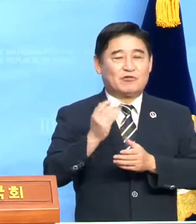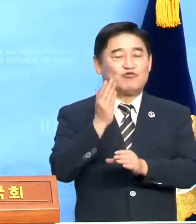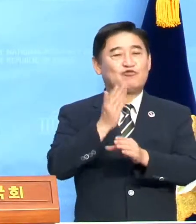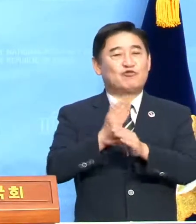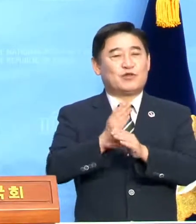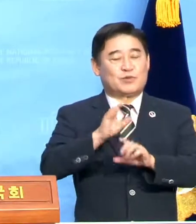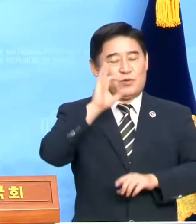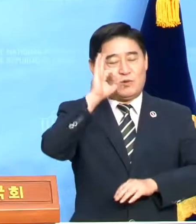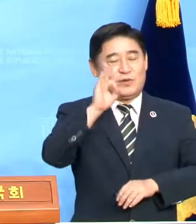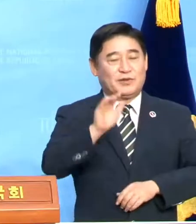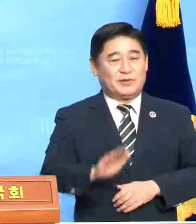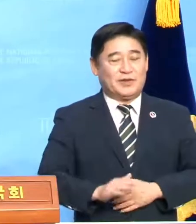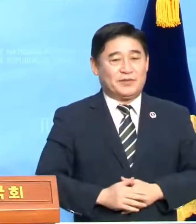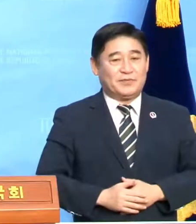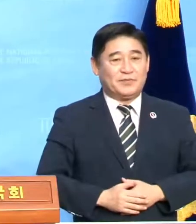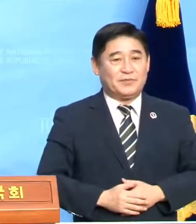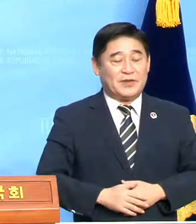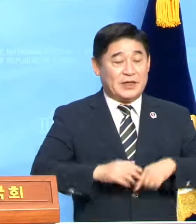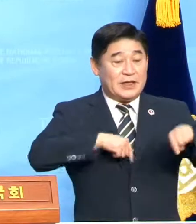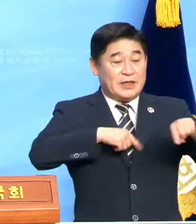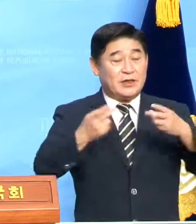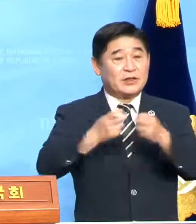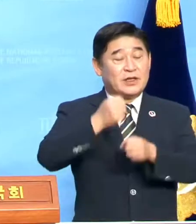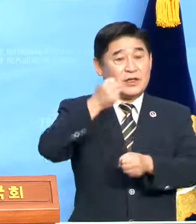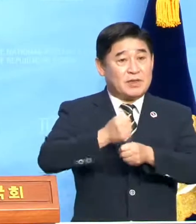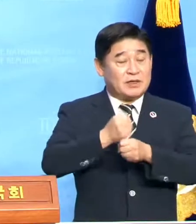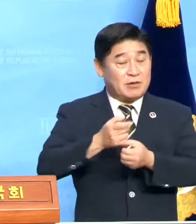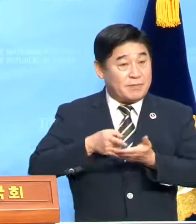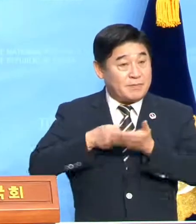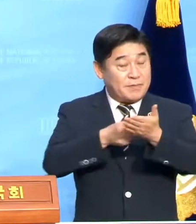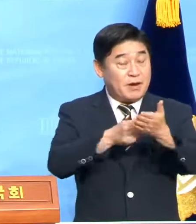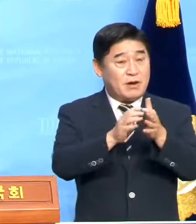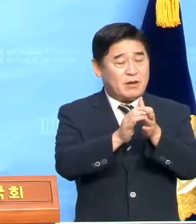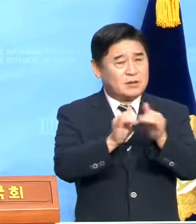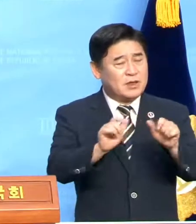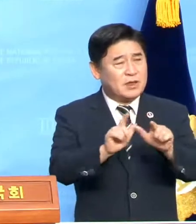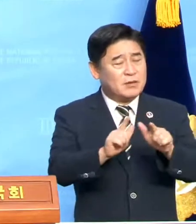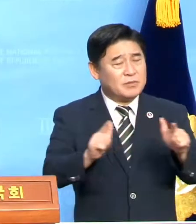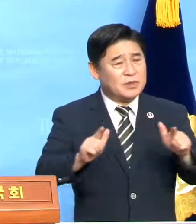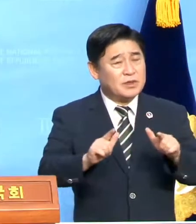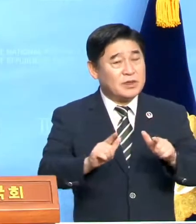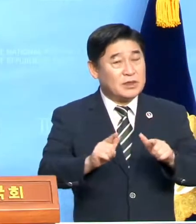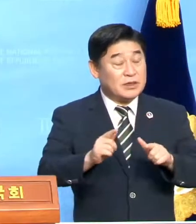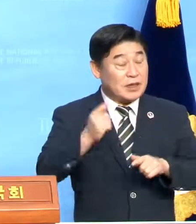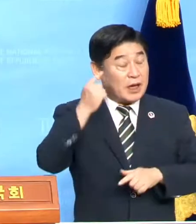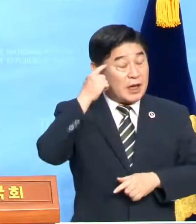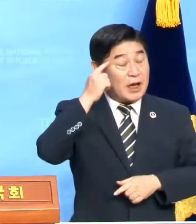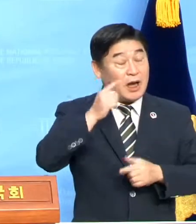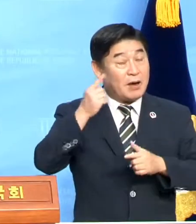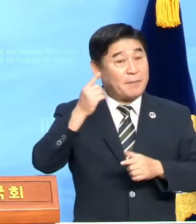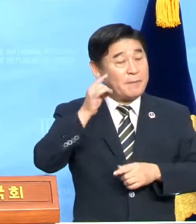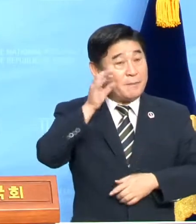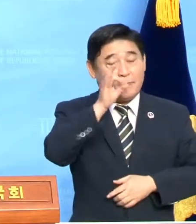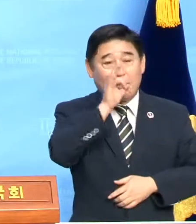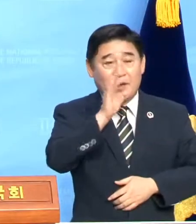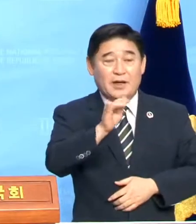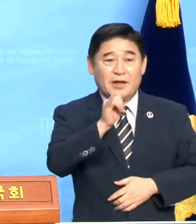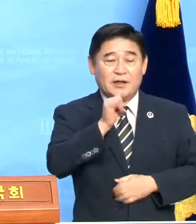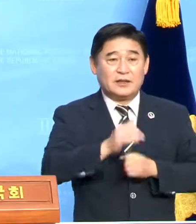입니다 정책을 만들고 제안하는 애들이 흔히 간과하는 것이 있습니다